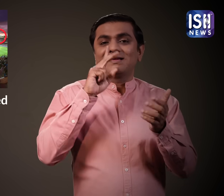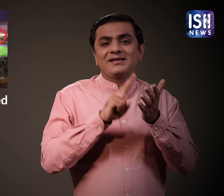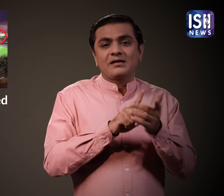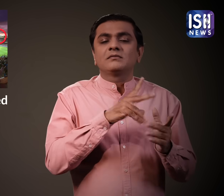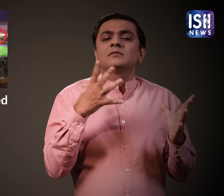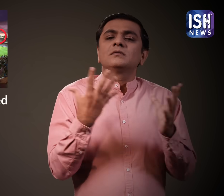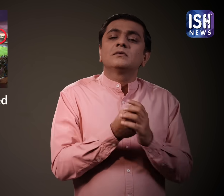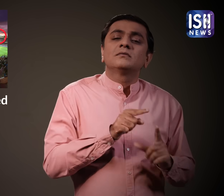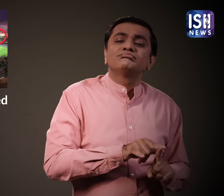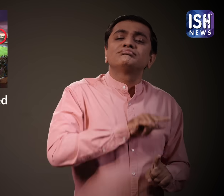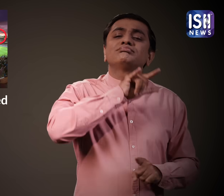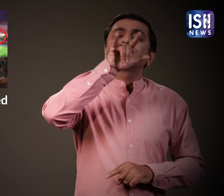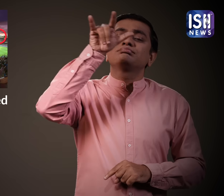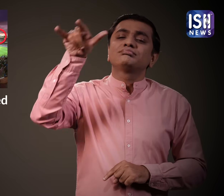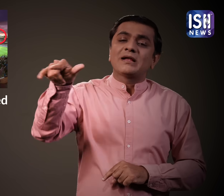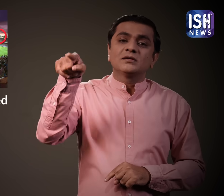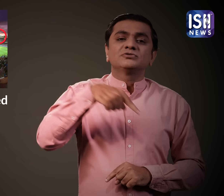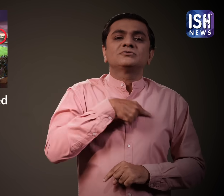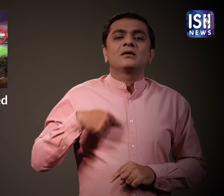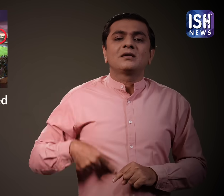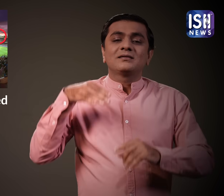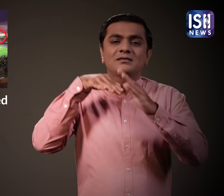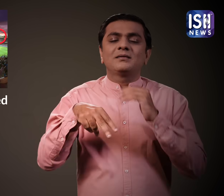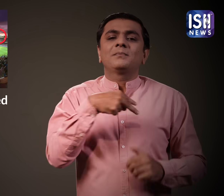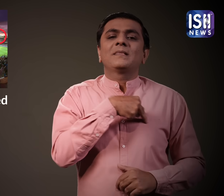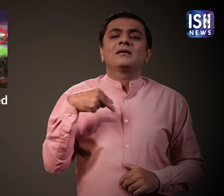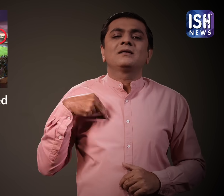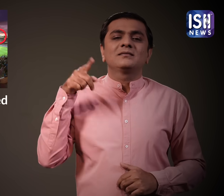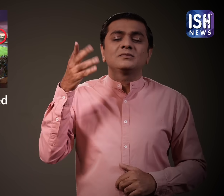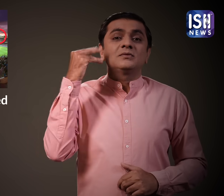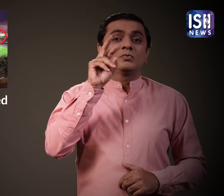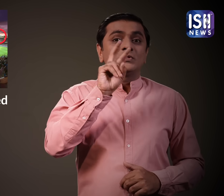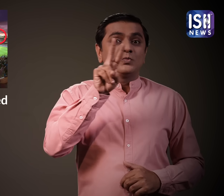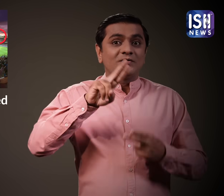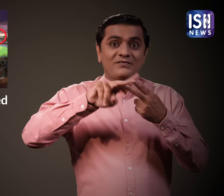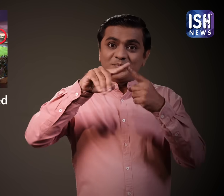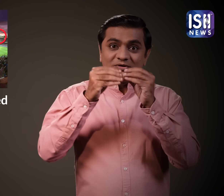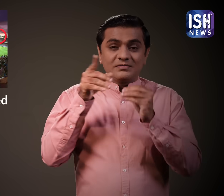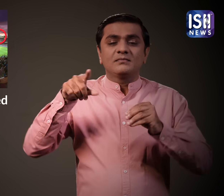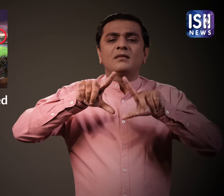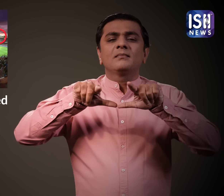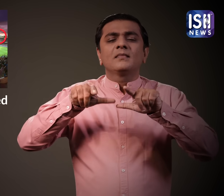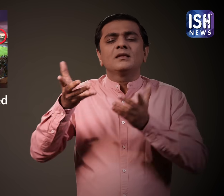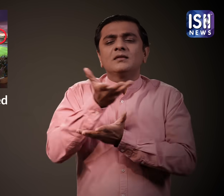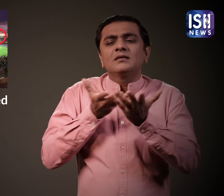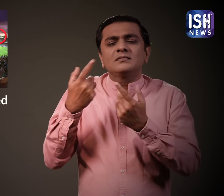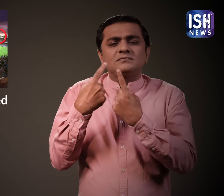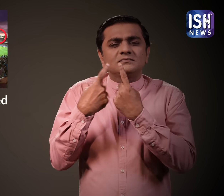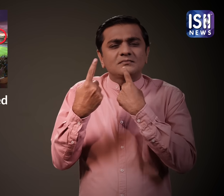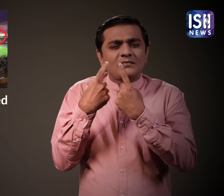उन्होंने एक भारत्य प्रतिनिदी मंडल का नीत्रुतों किया जिसने बुंबाई